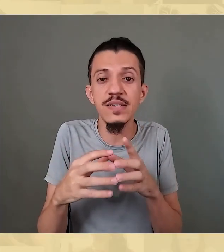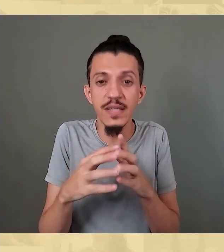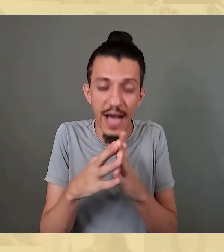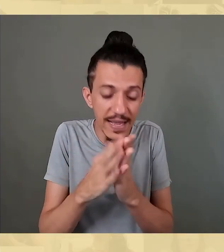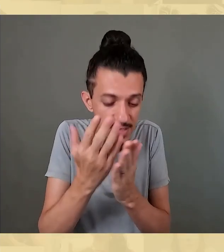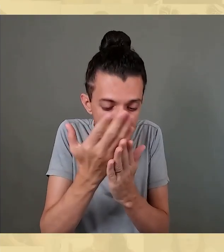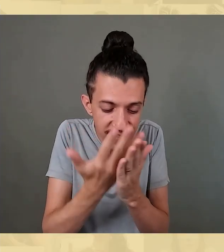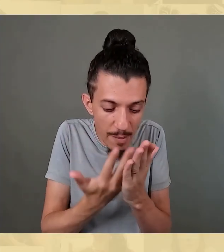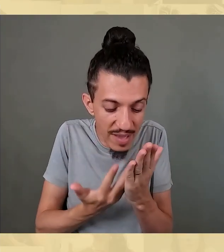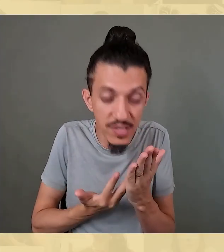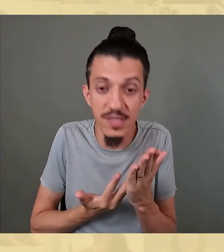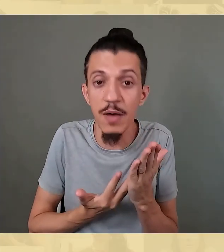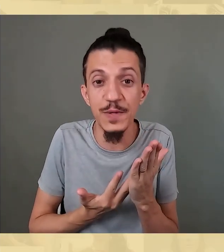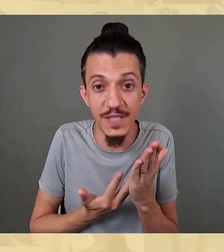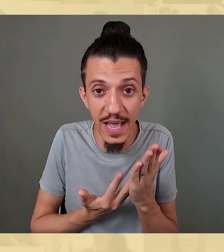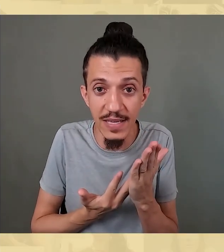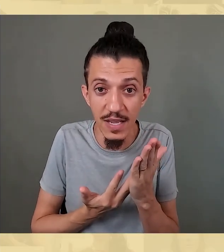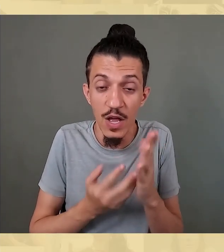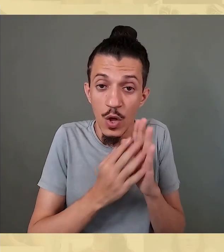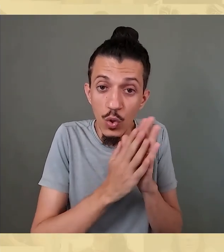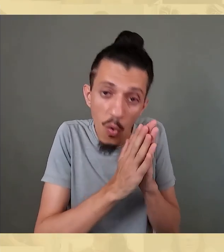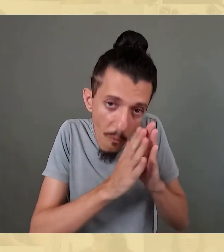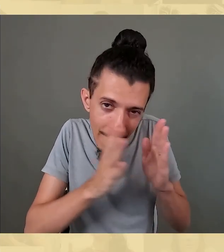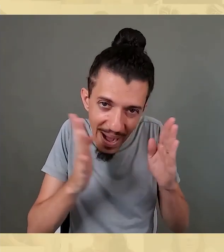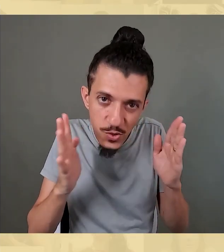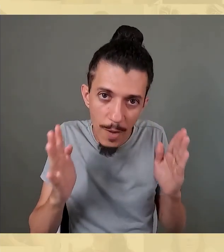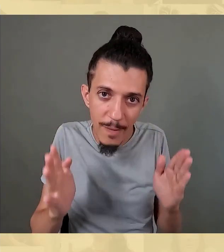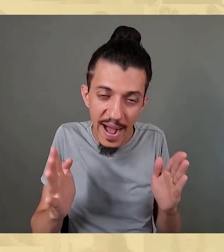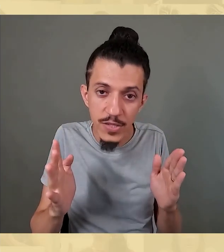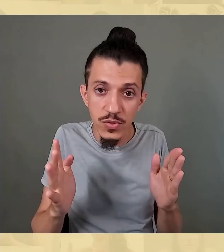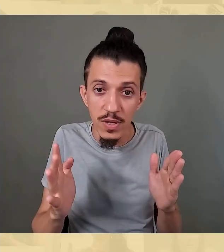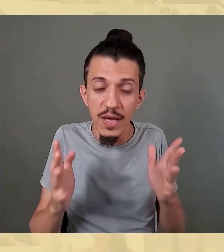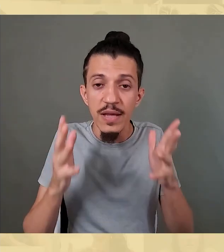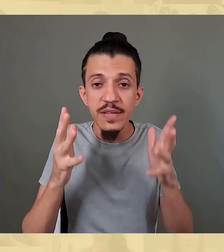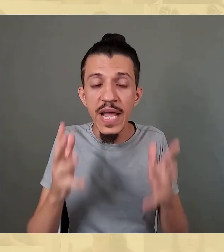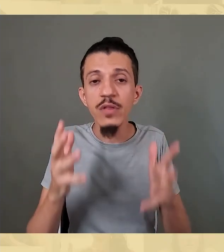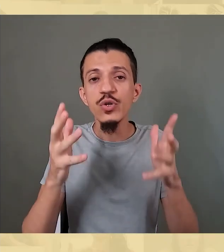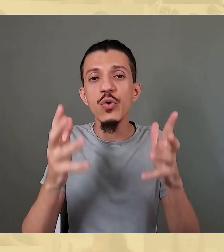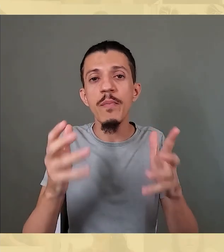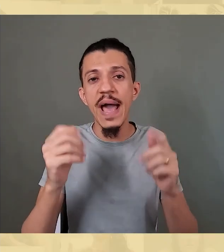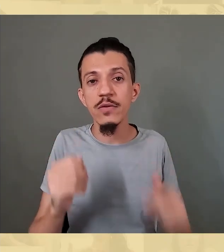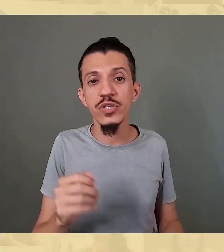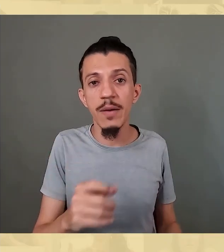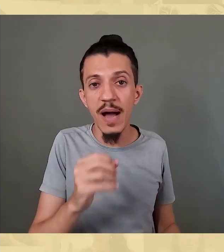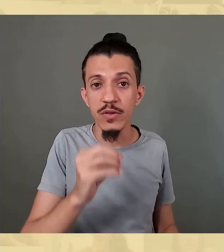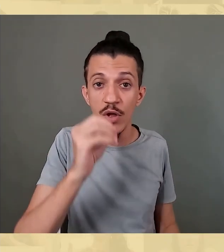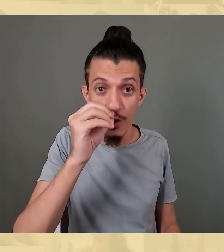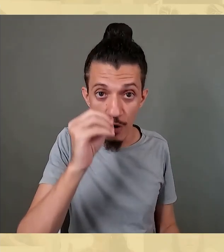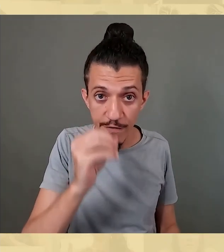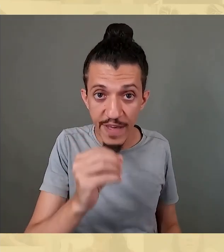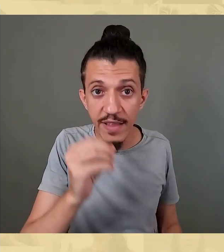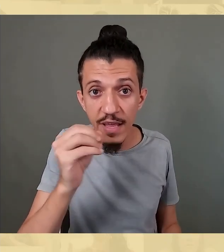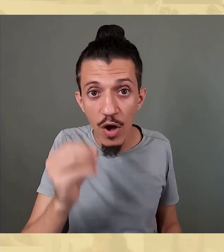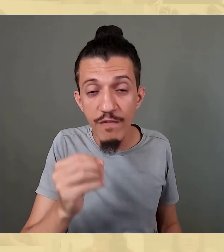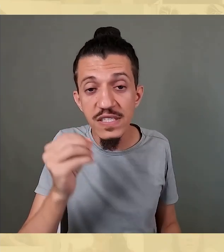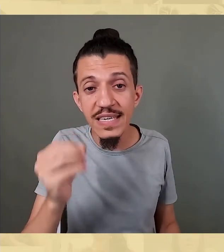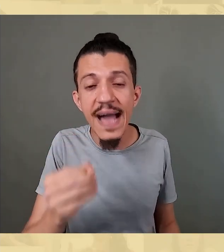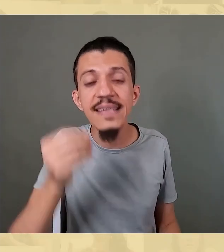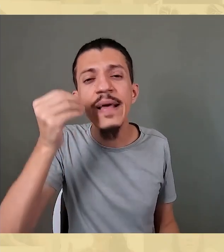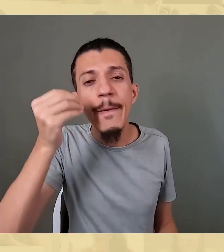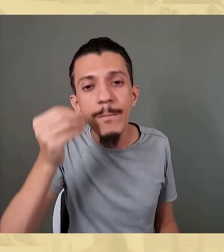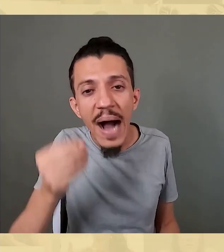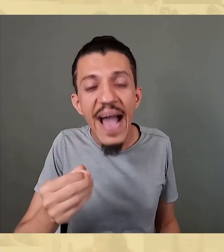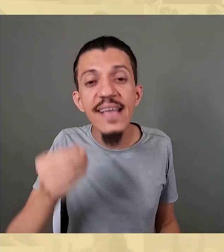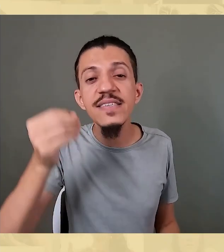esses sinais e sistematizamos eles num passo a passo dentro de um método chamado 99